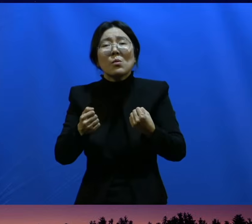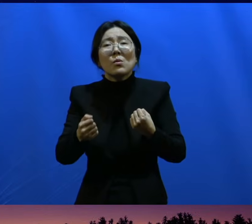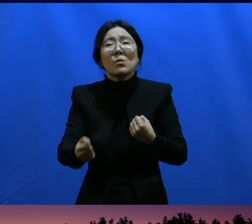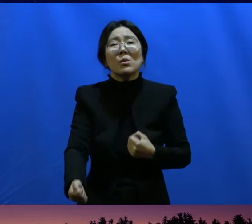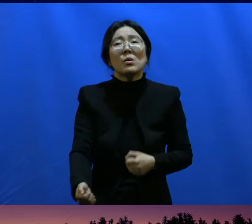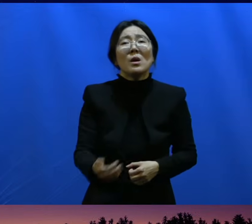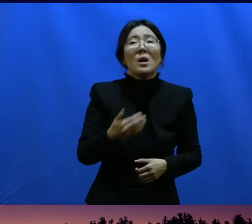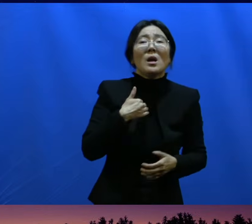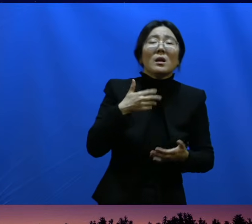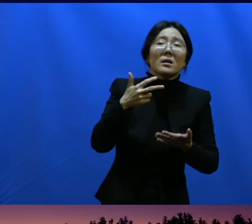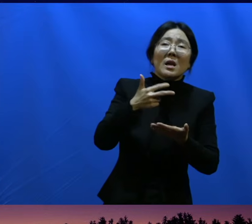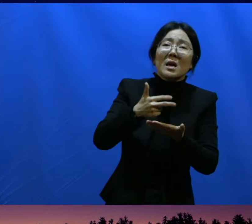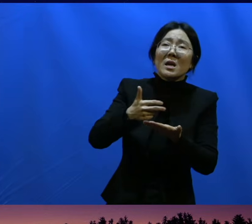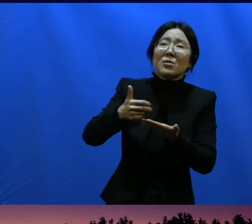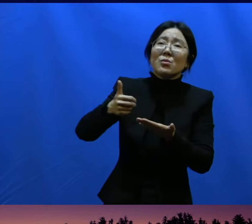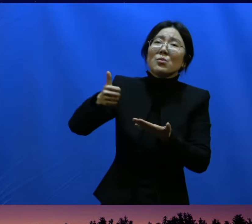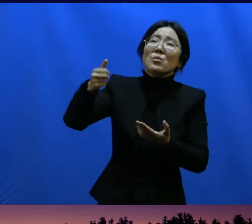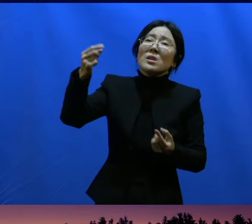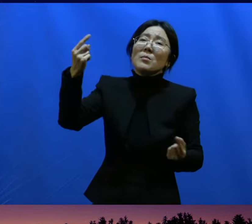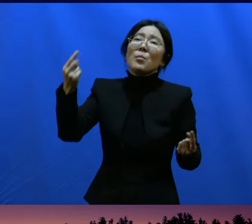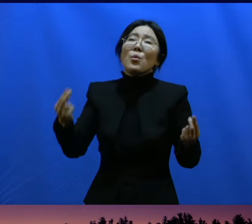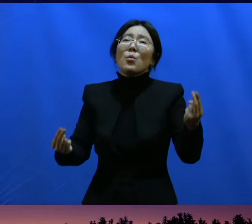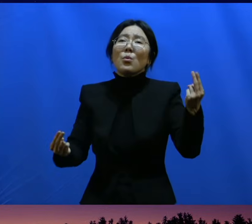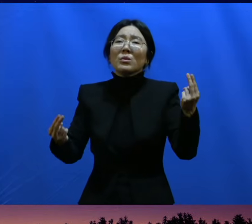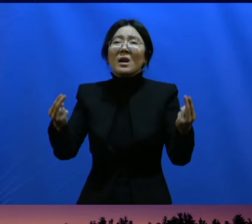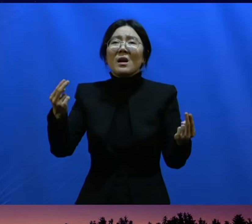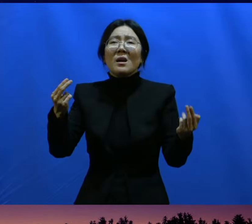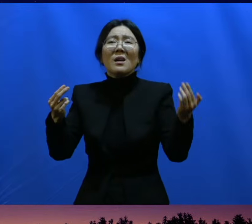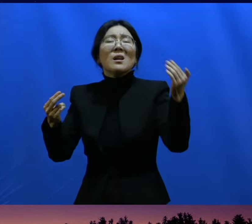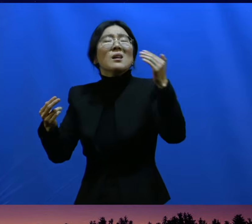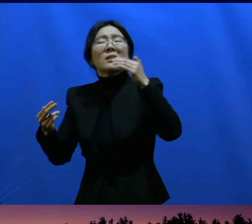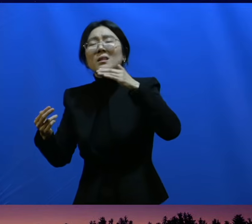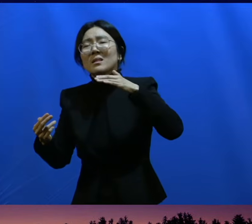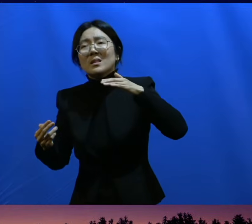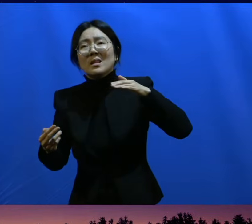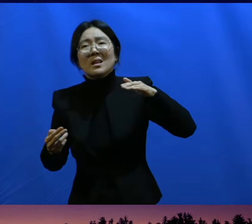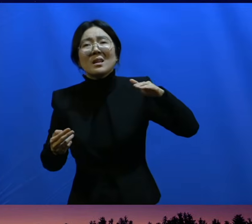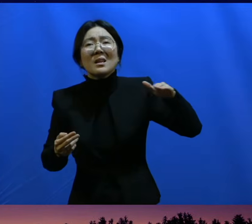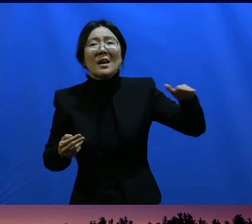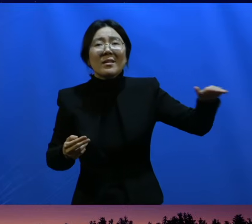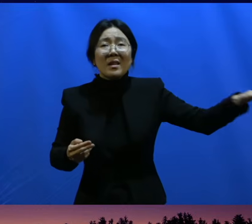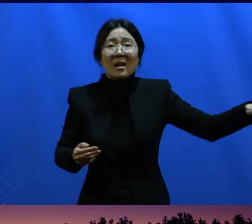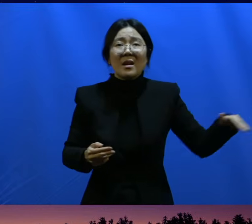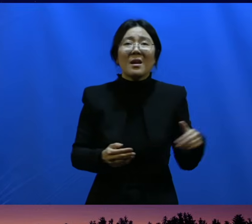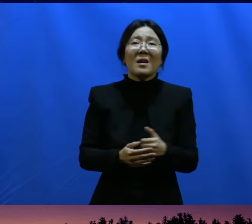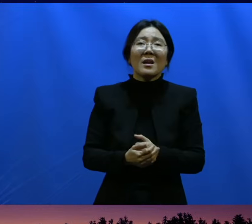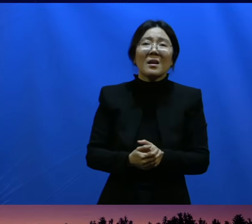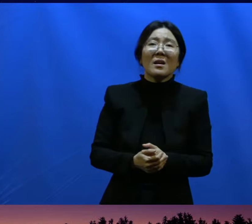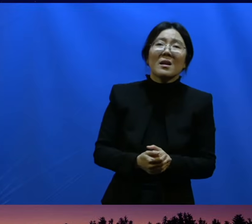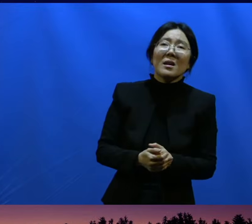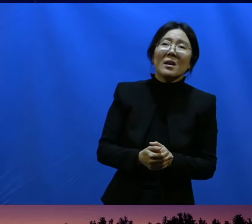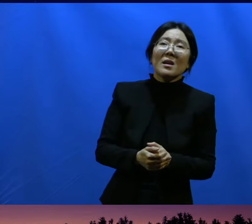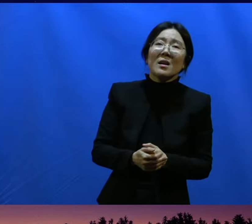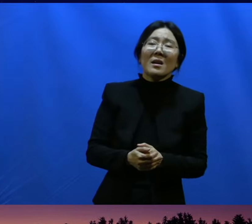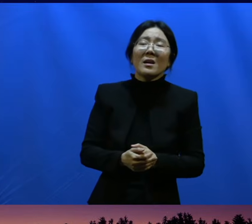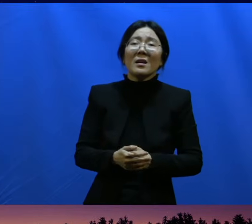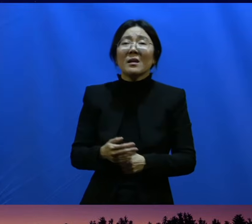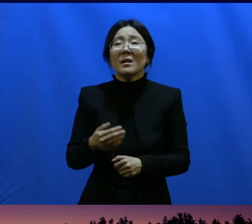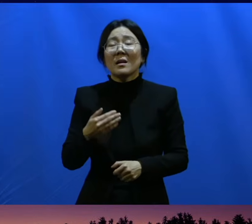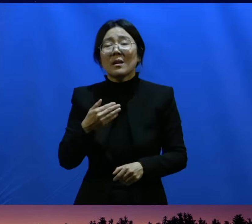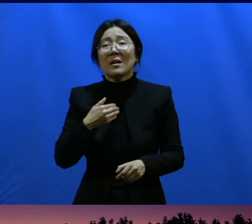힘겨워도 내 주님보다 크지 않네.